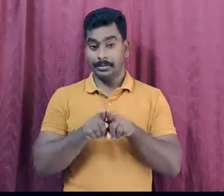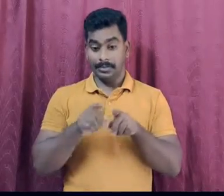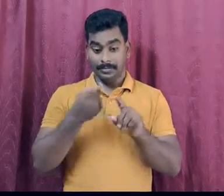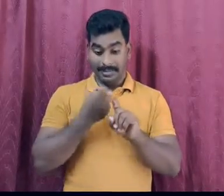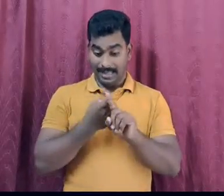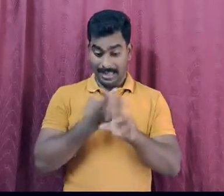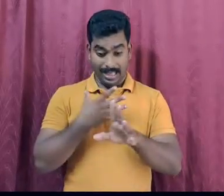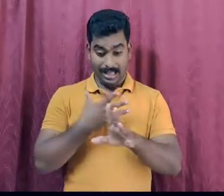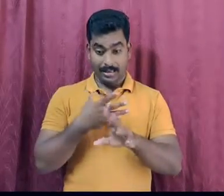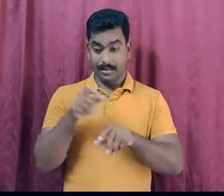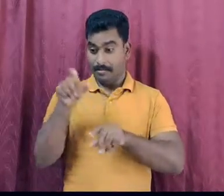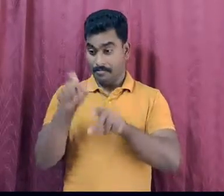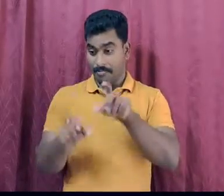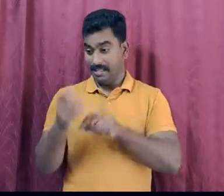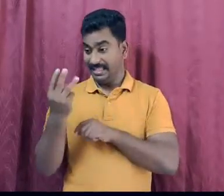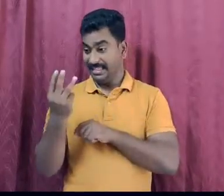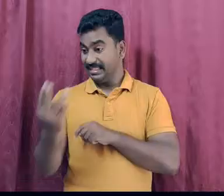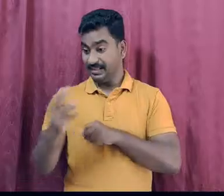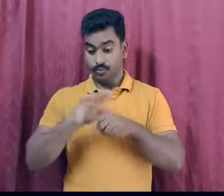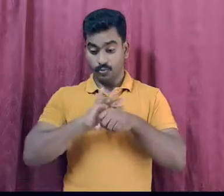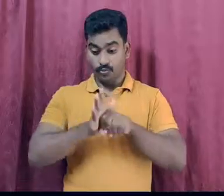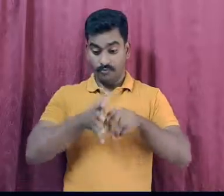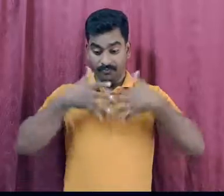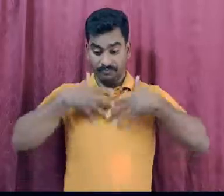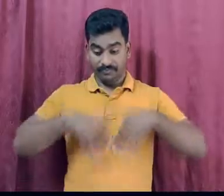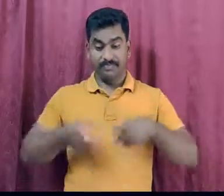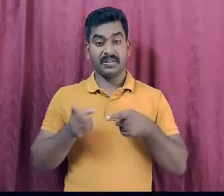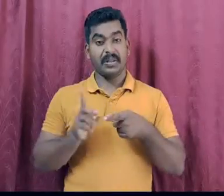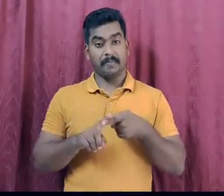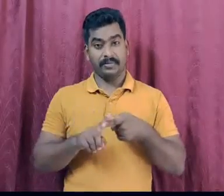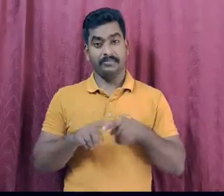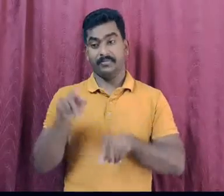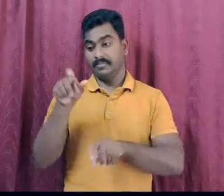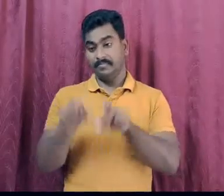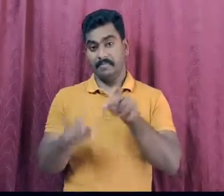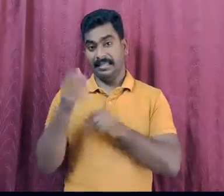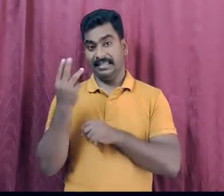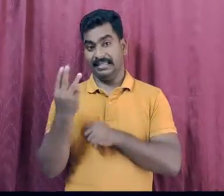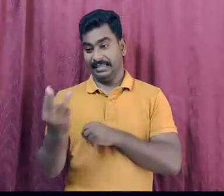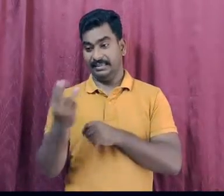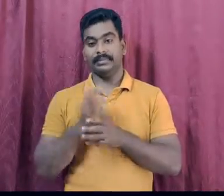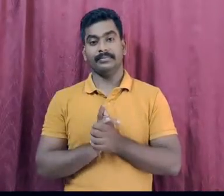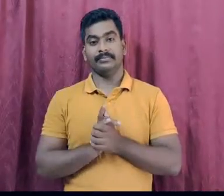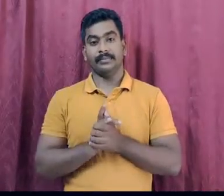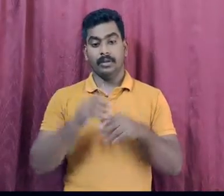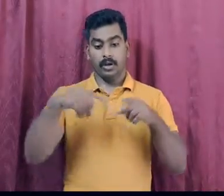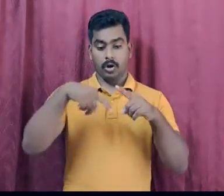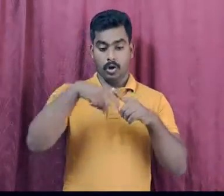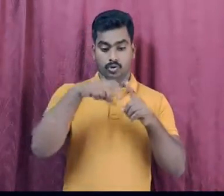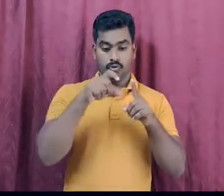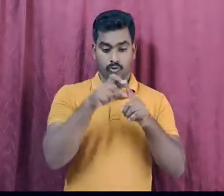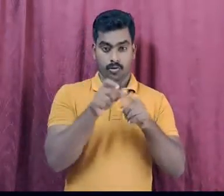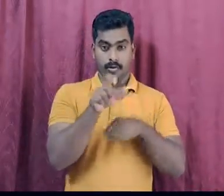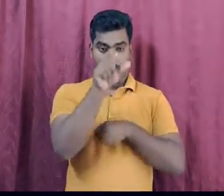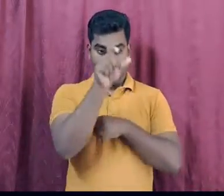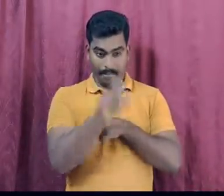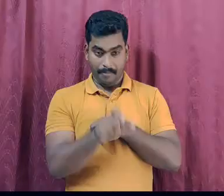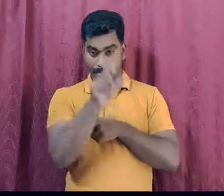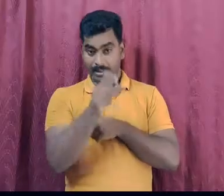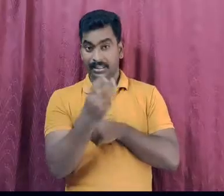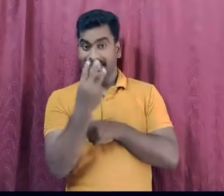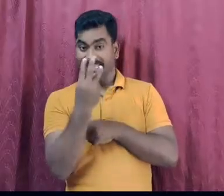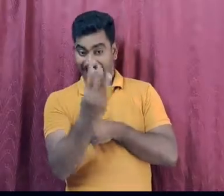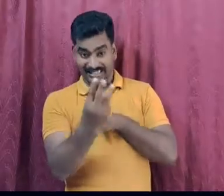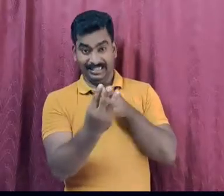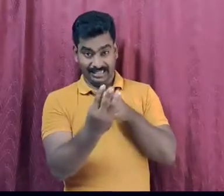സംസ്ഥാനത്ത് 3 പേർക്ക് കൂടി കോവിഡ് രോഗബാധ സ്ഥിരീകരിച്ചു. കാസർഗോഡ് നിന്ന് ഉള്ള